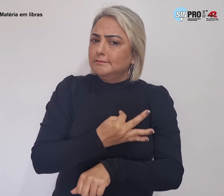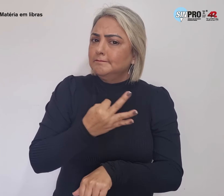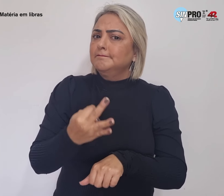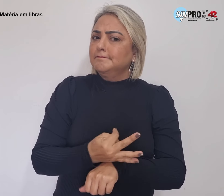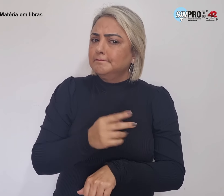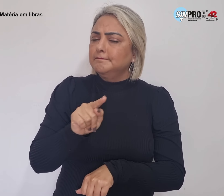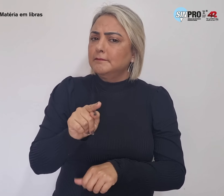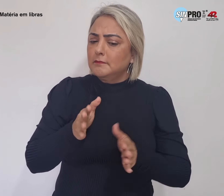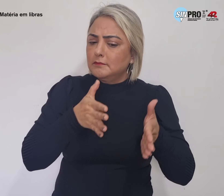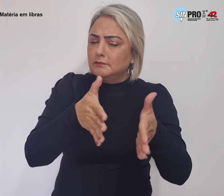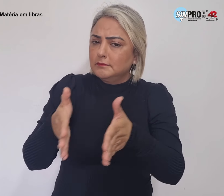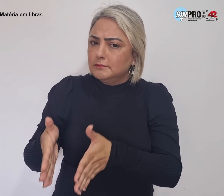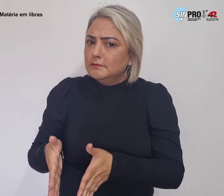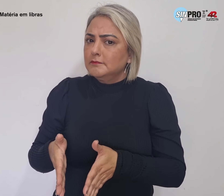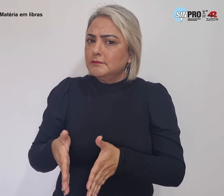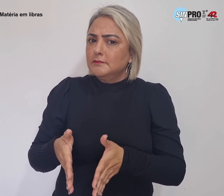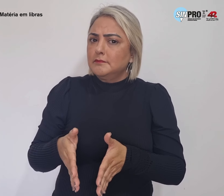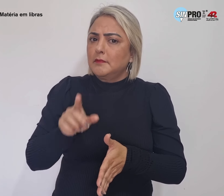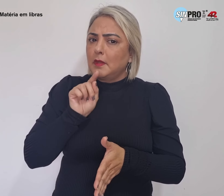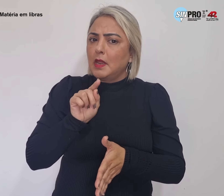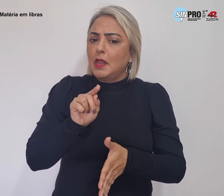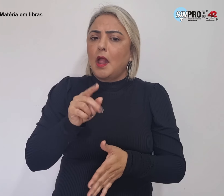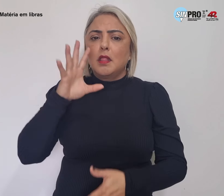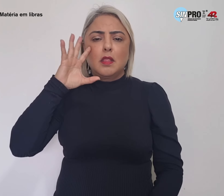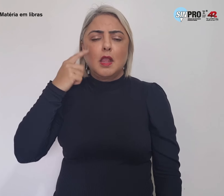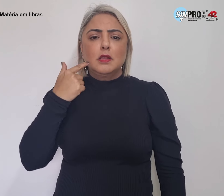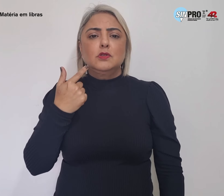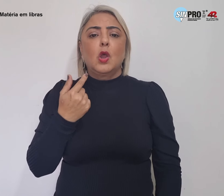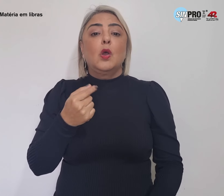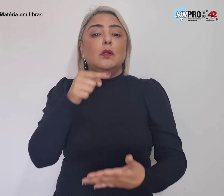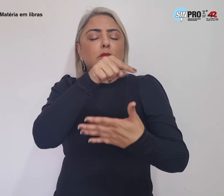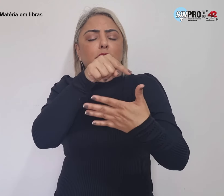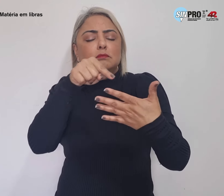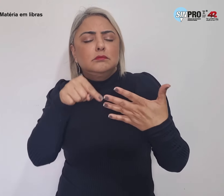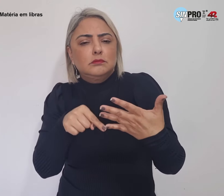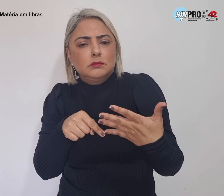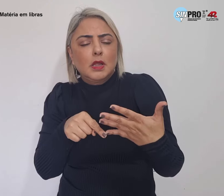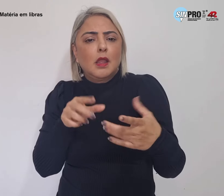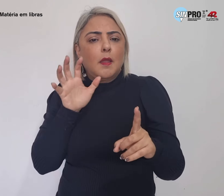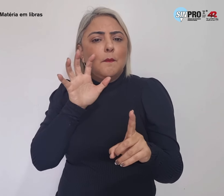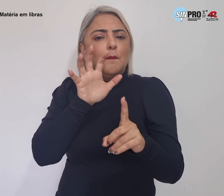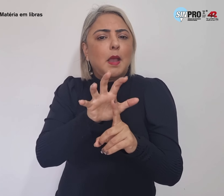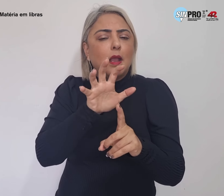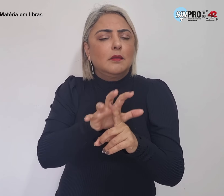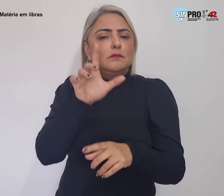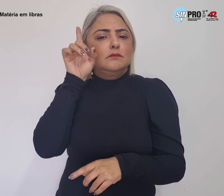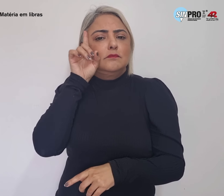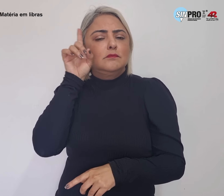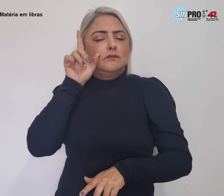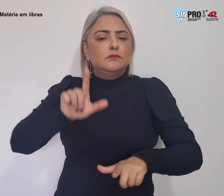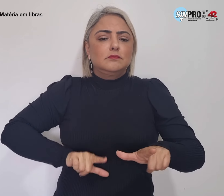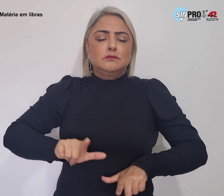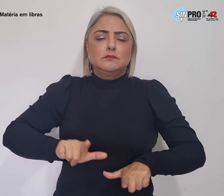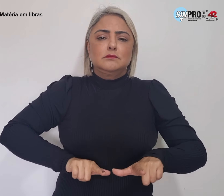da decisão de questões que impactam no dia a dia do trabalho de educadores e da aplicação